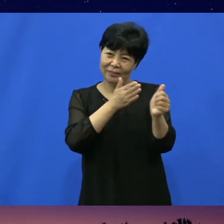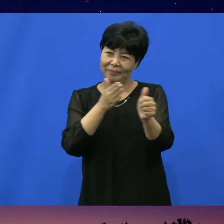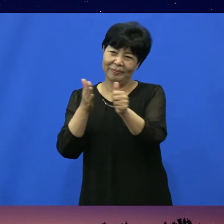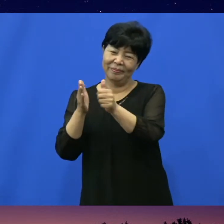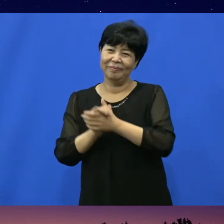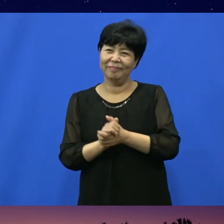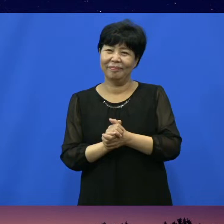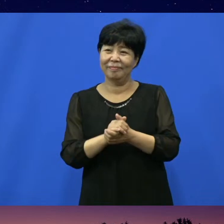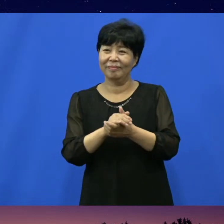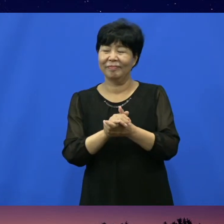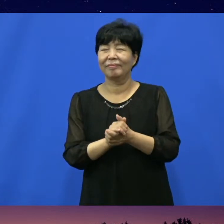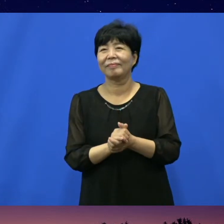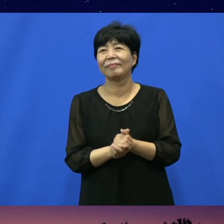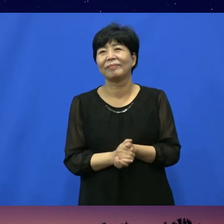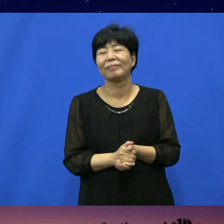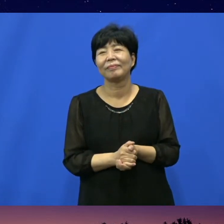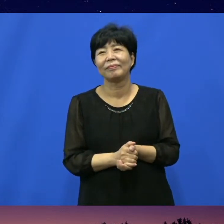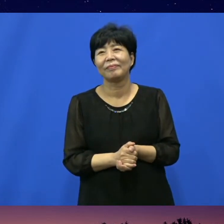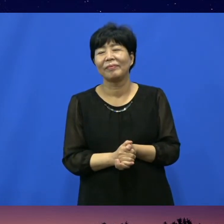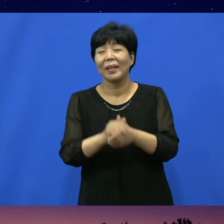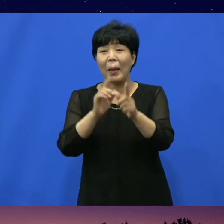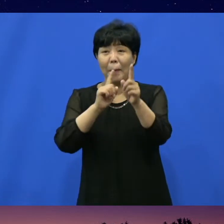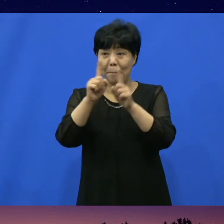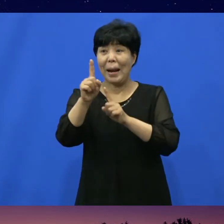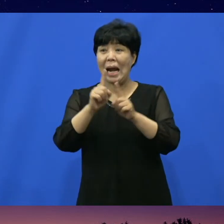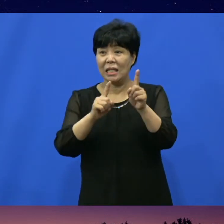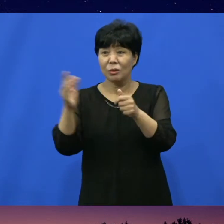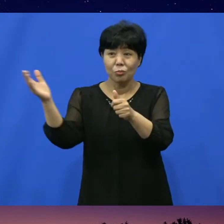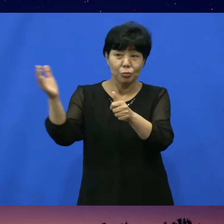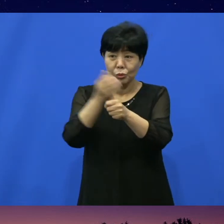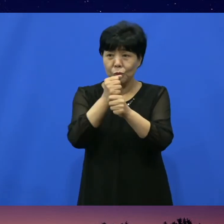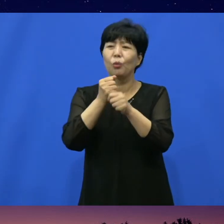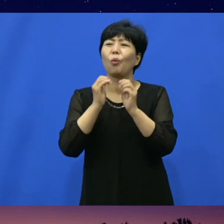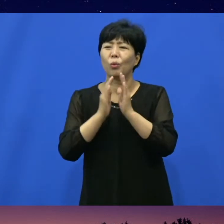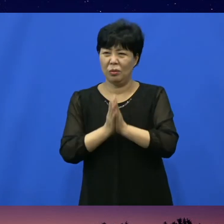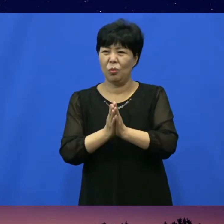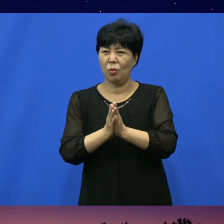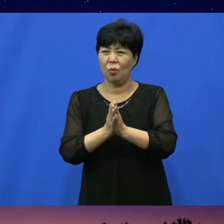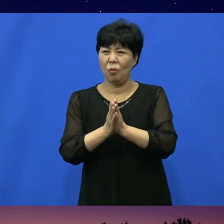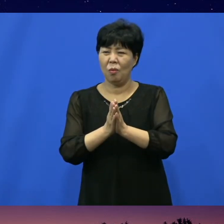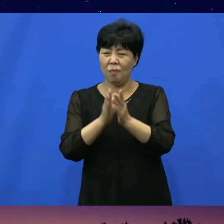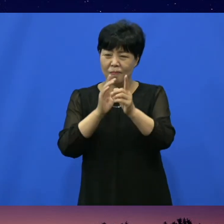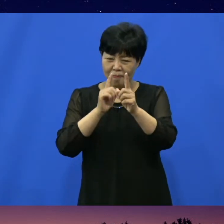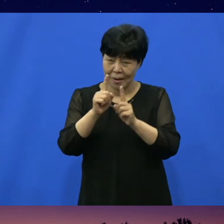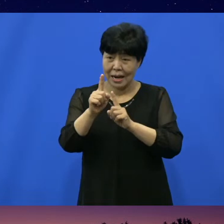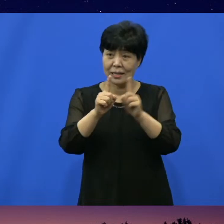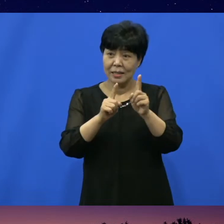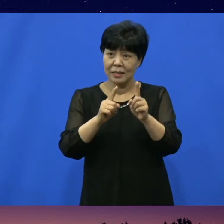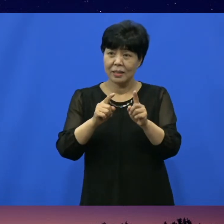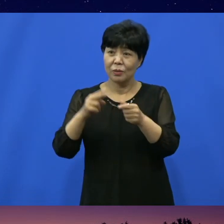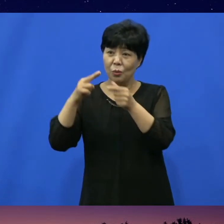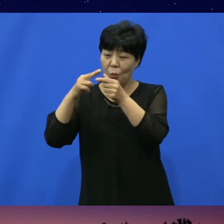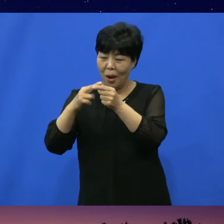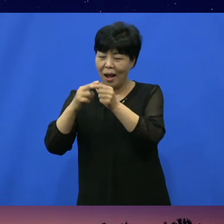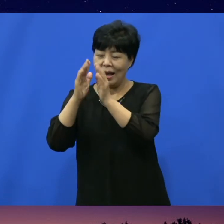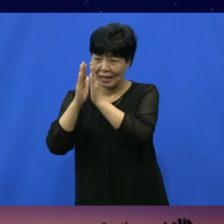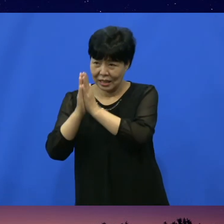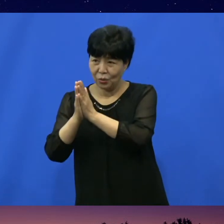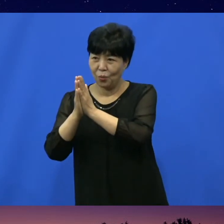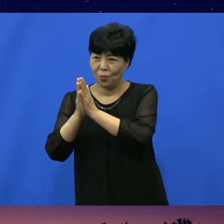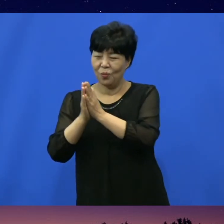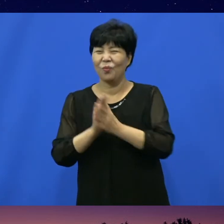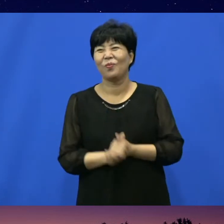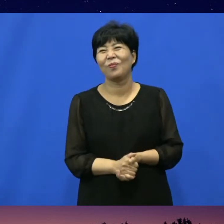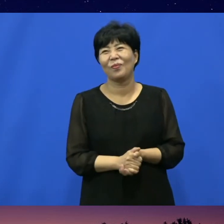더 강력한 건 없어요. 그래서 말씀기도, 말씀기도, 말씀기도, 말씀기도가 가야 돼요. 기도만 가면 오래 못 가요.